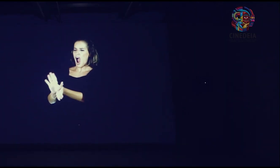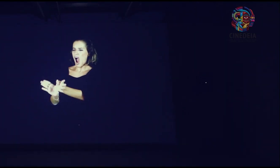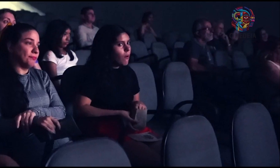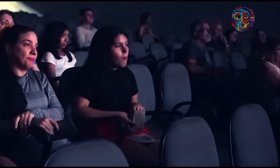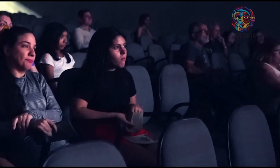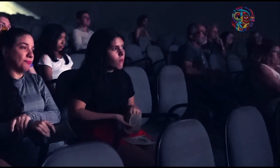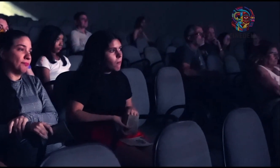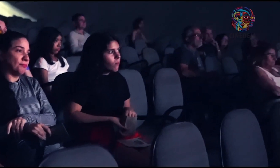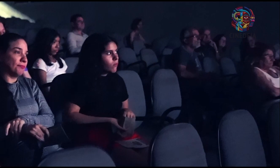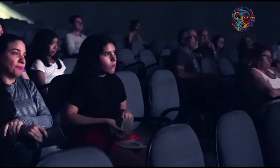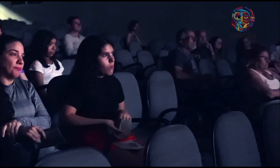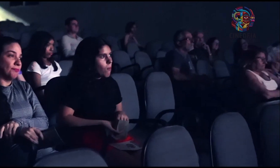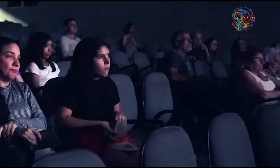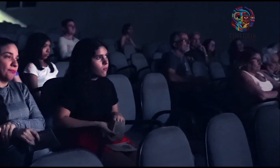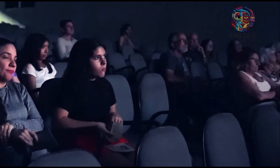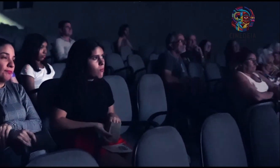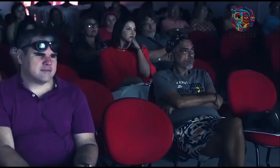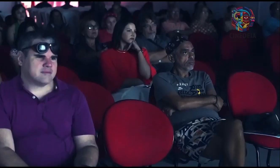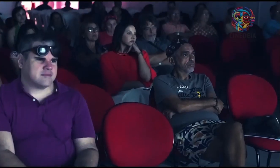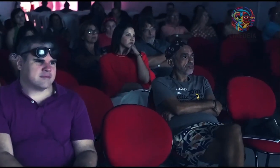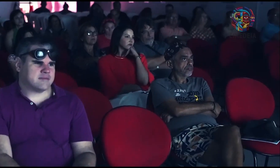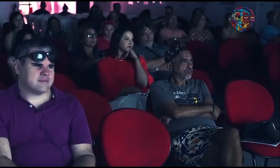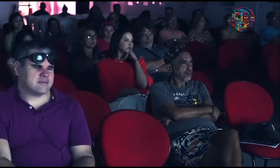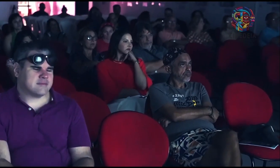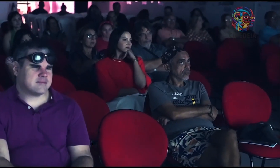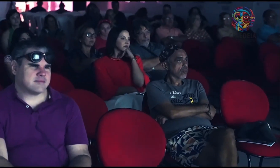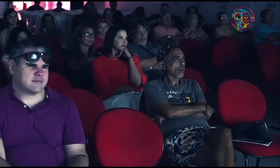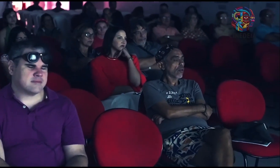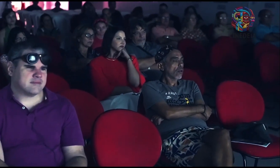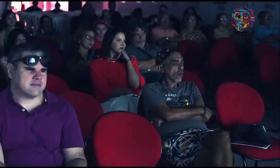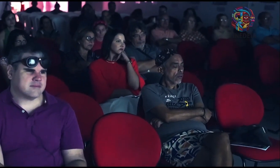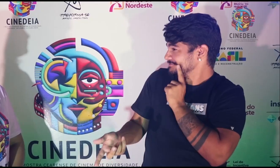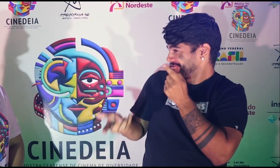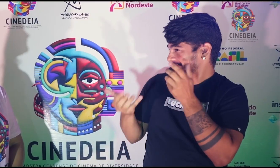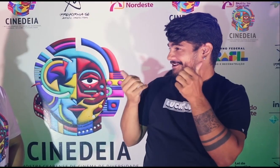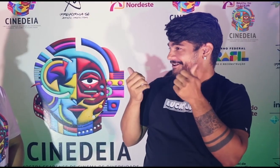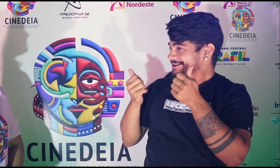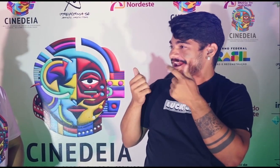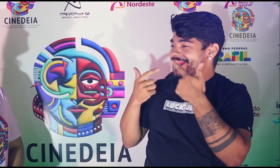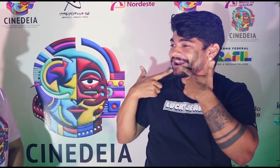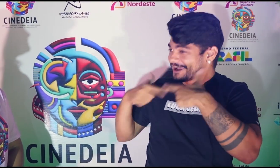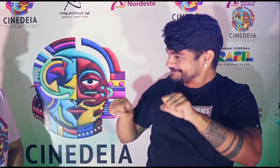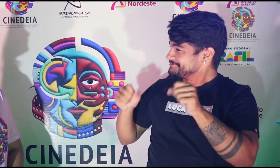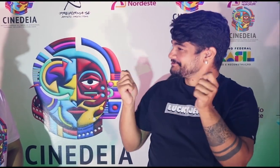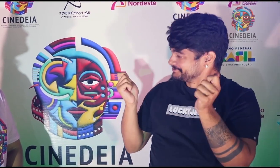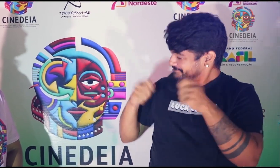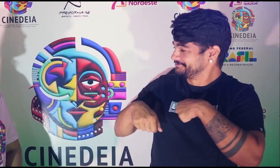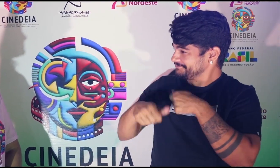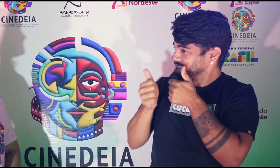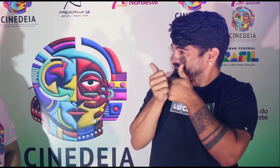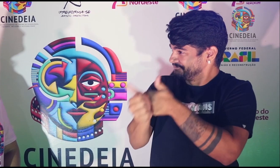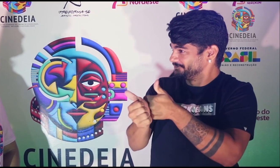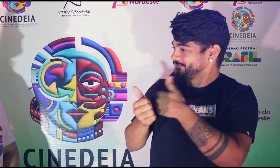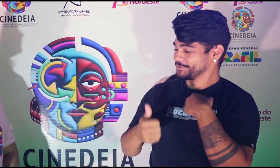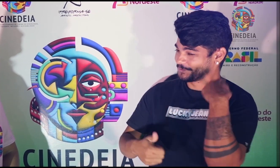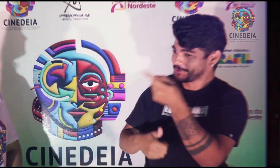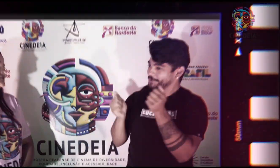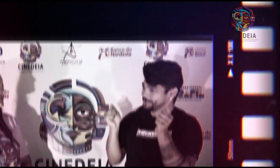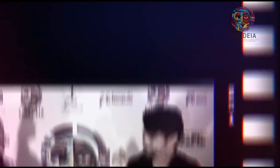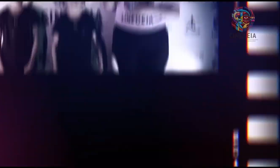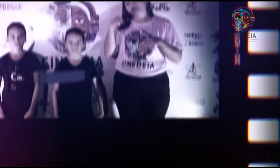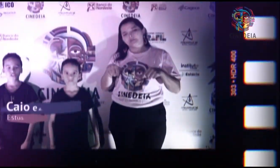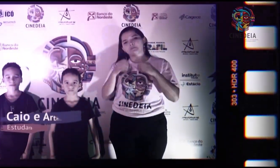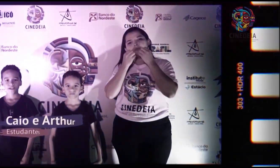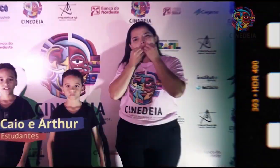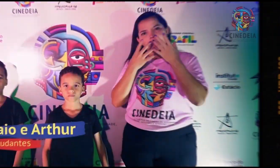do Mickey, que minha mãe me deu, de uma pessoa, um homem em situação de rua, lá no, na esquina lá de casa. E foi